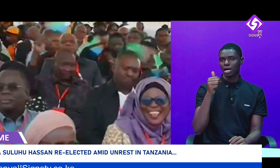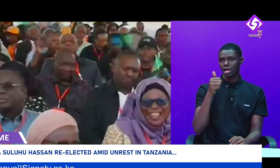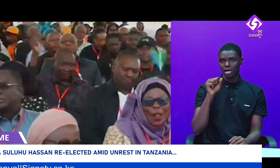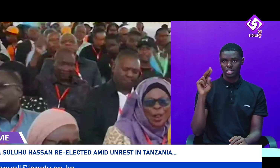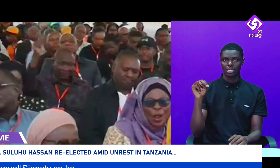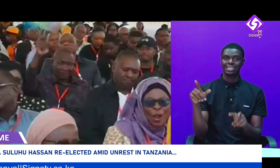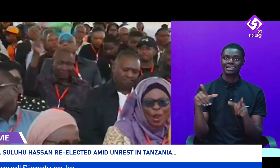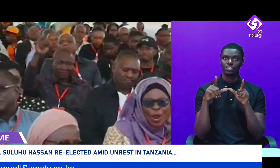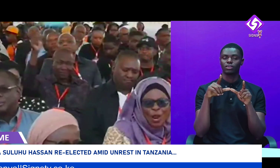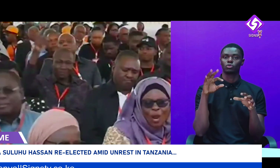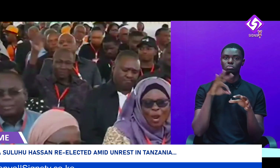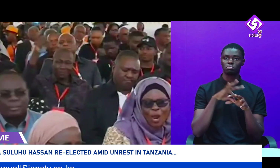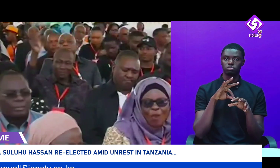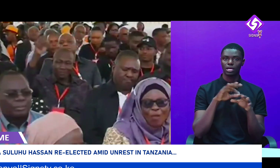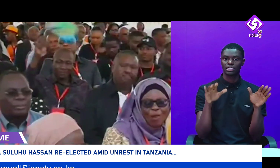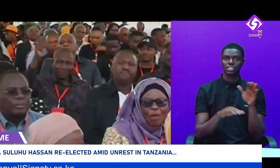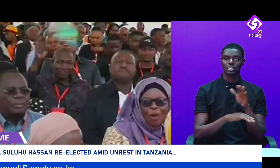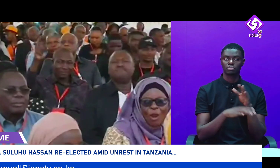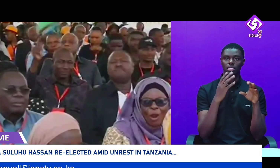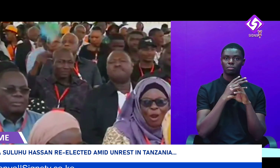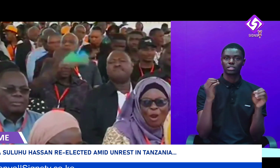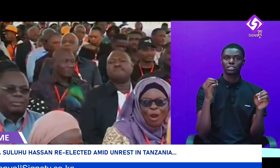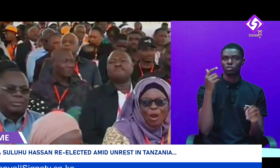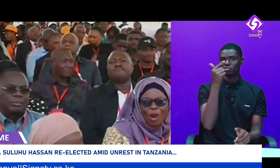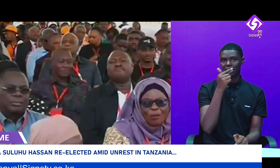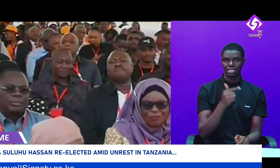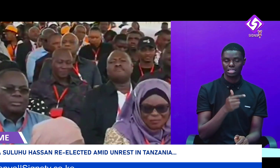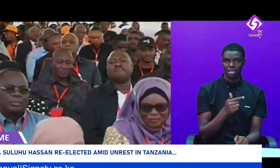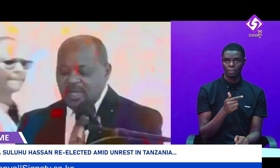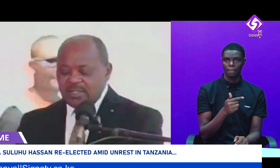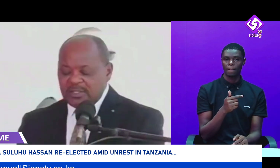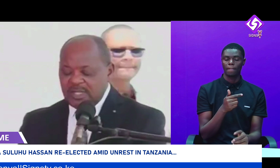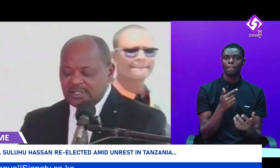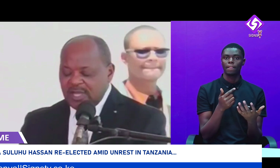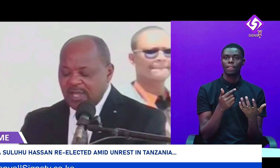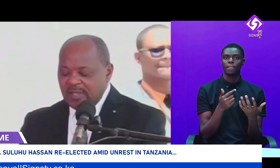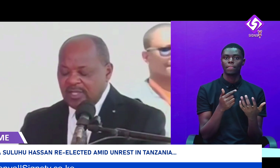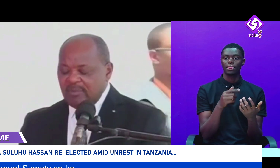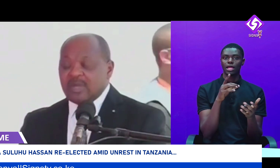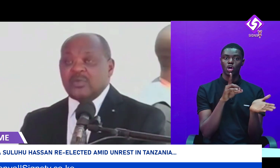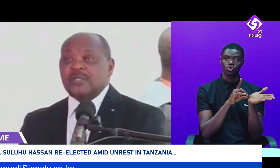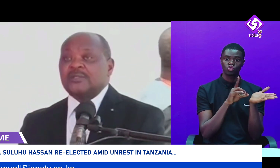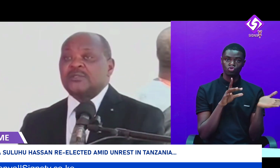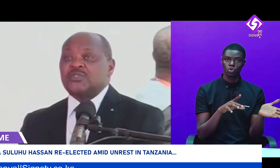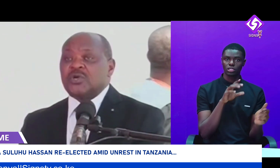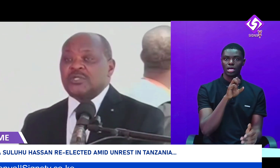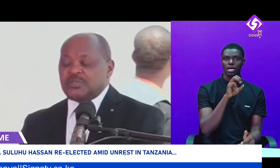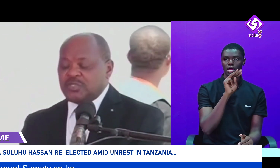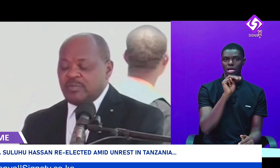kuwa makamu wa rais wa Jamhuri ya Muungano wa Tanzania Mheshimiwa Dr. Emmanuel John Nchimbi.